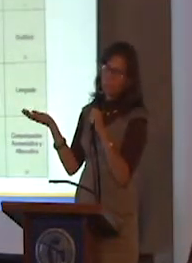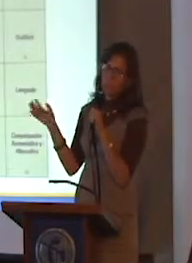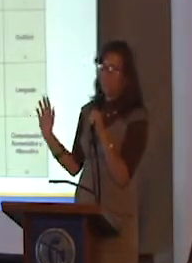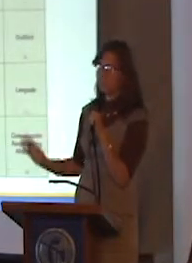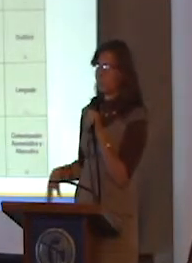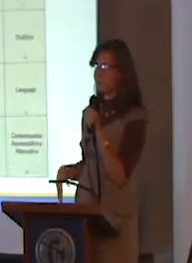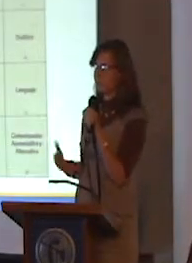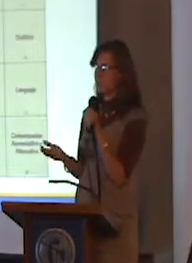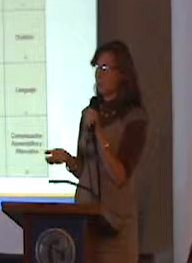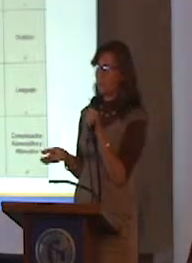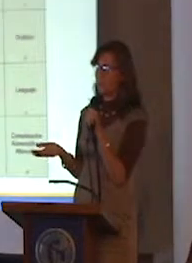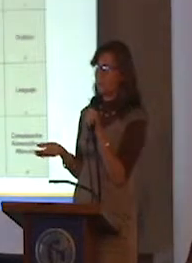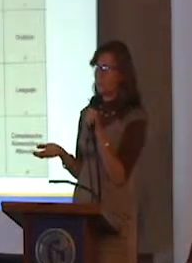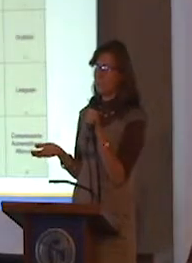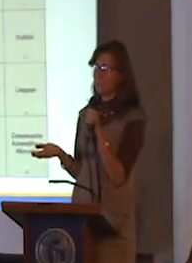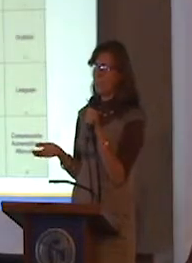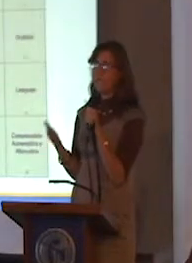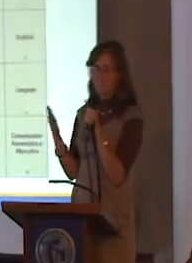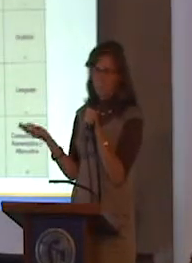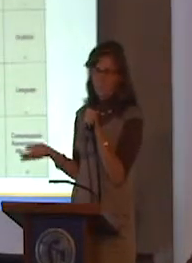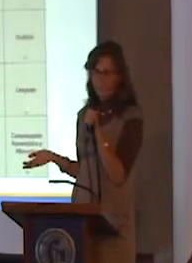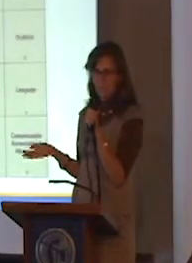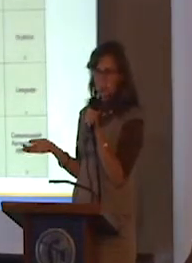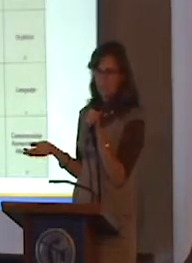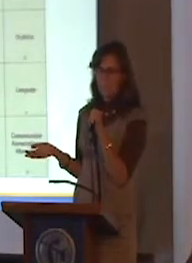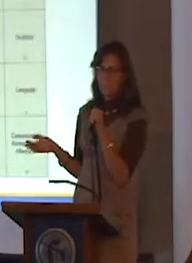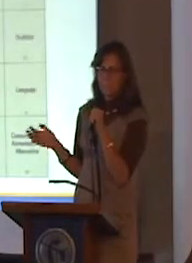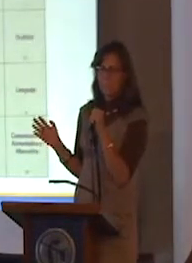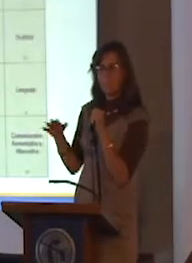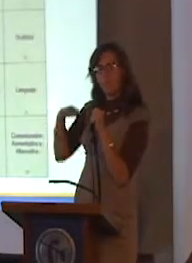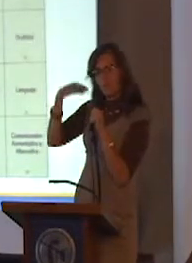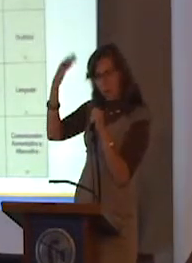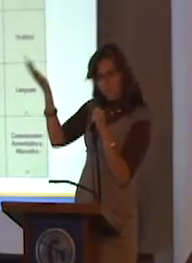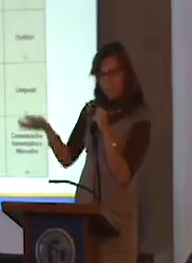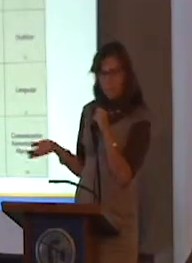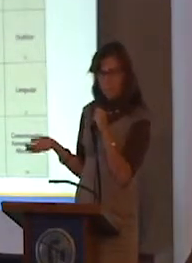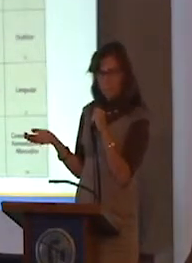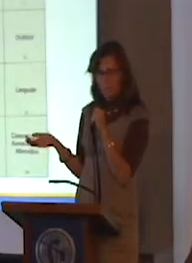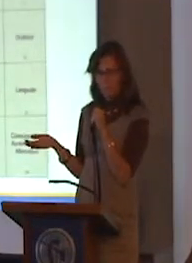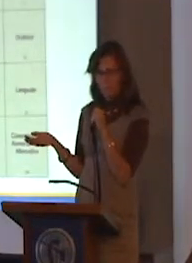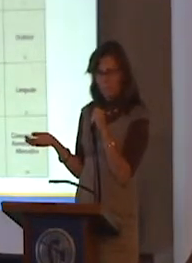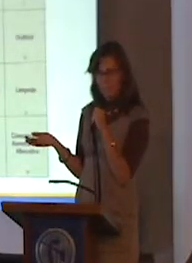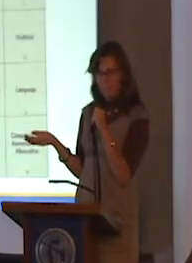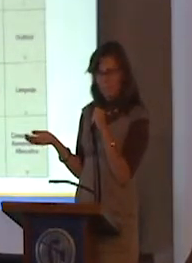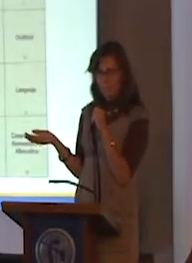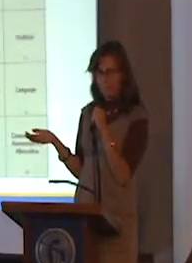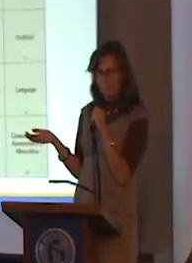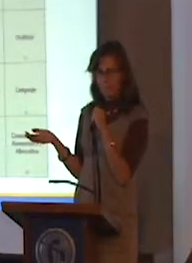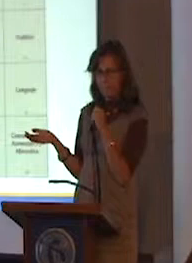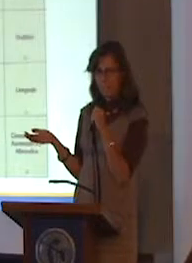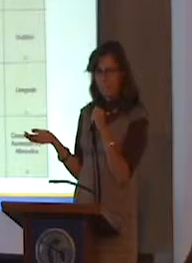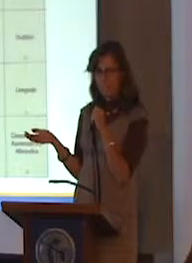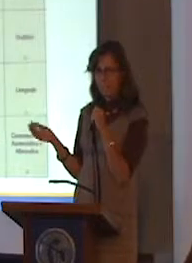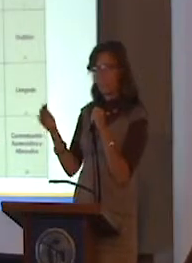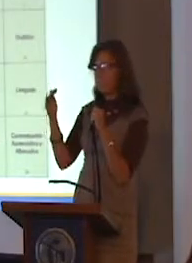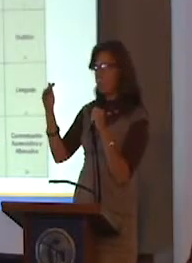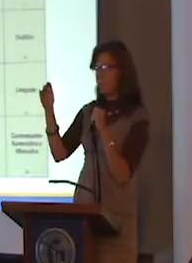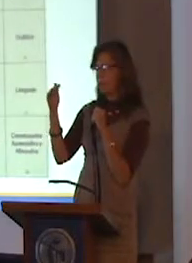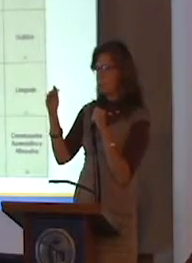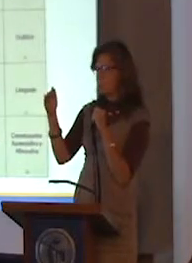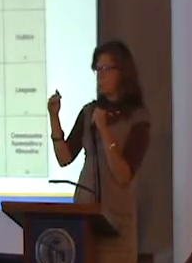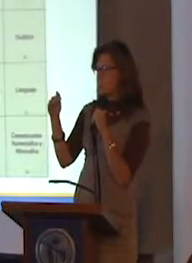de varios sorteos, digamos los sorteos, no, sino de varias clasificaciones, decir cuál era el criterio general que tenían para